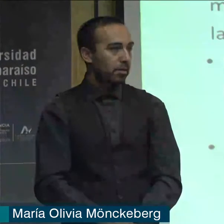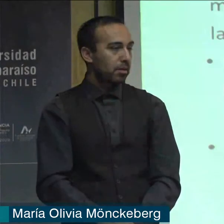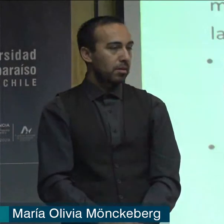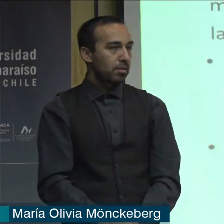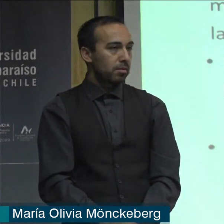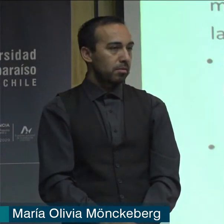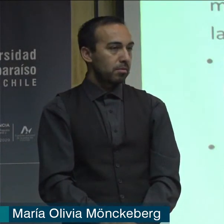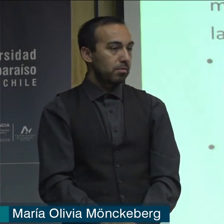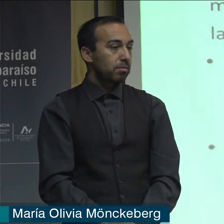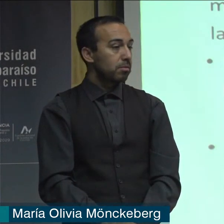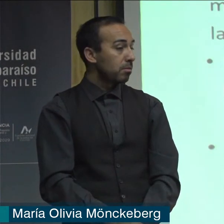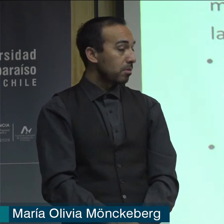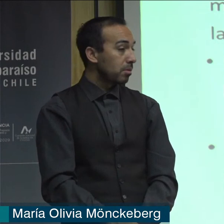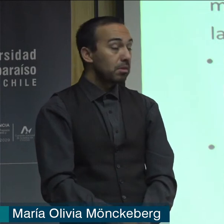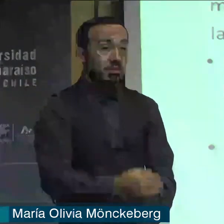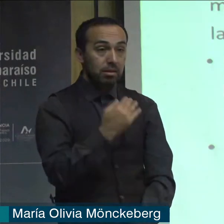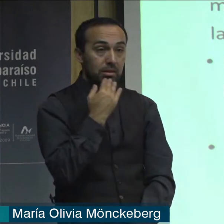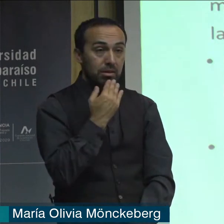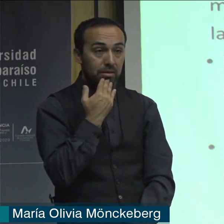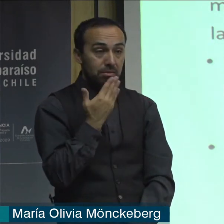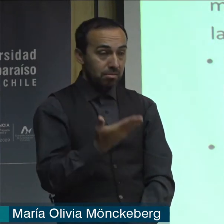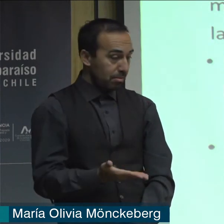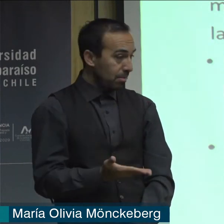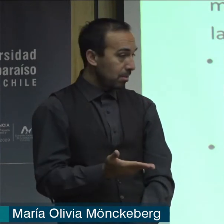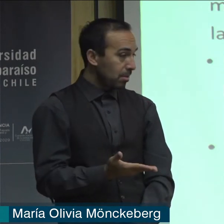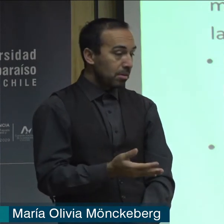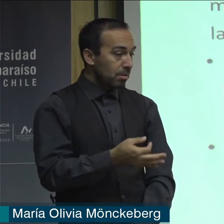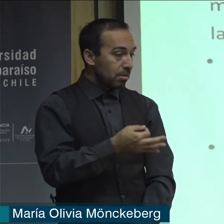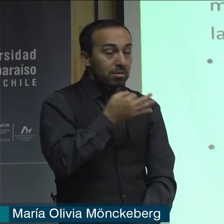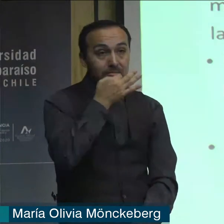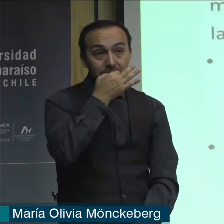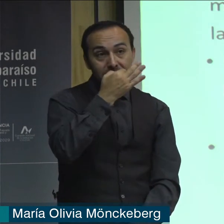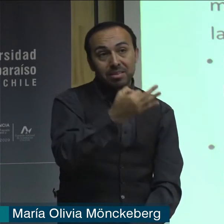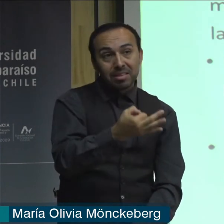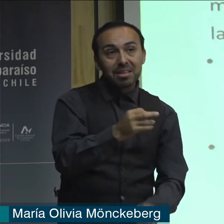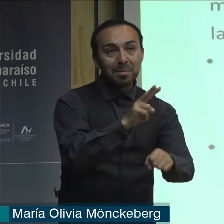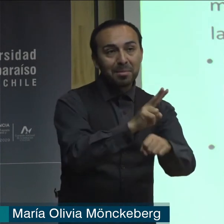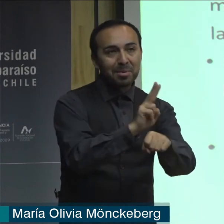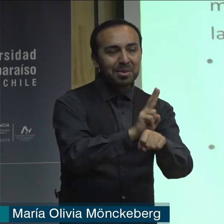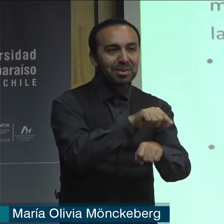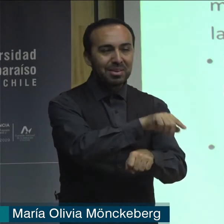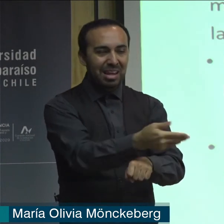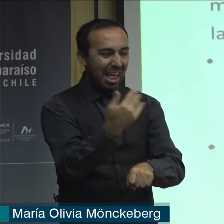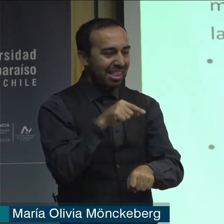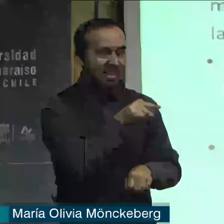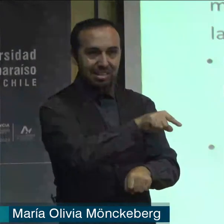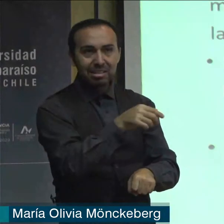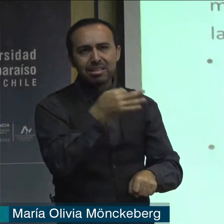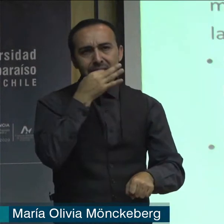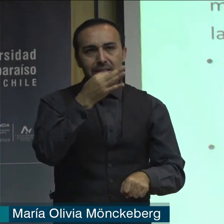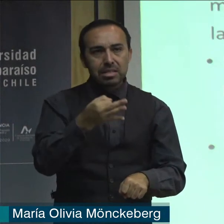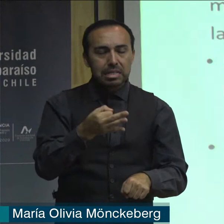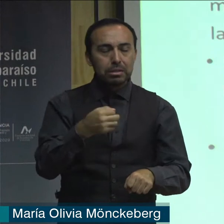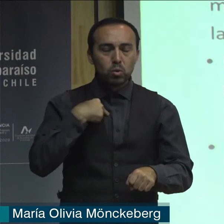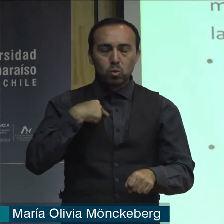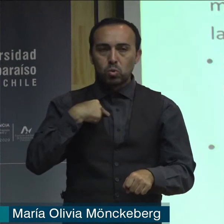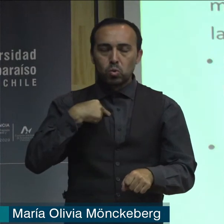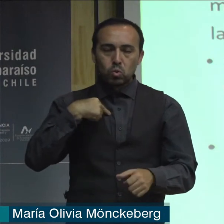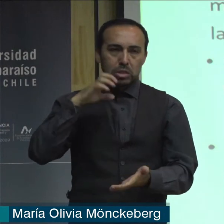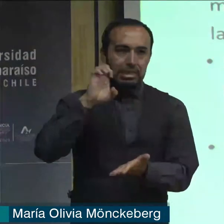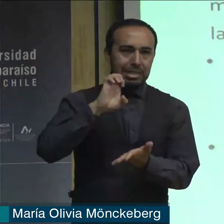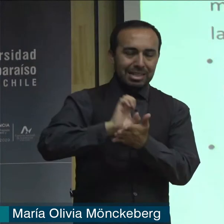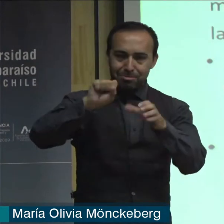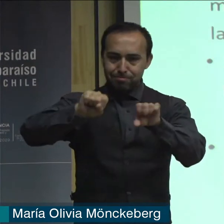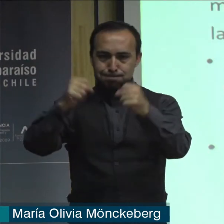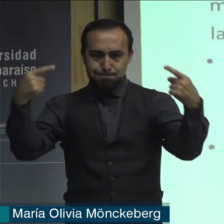también también lo comentaba el profesor Corrales no el el profundo quiebre del golpe militar del